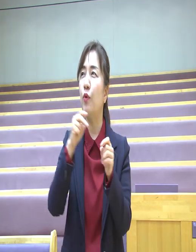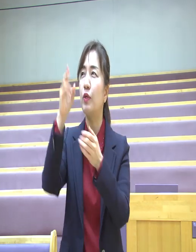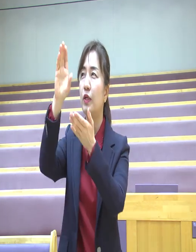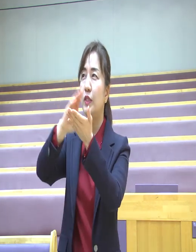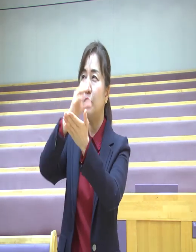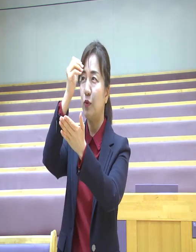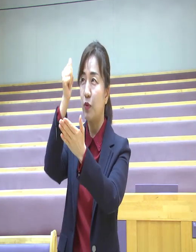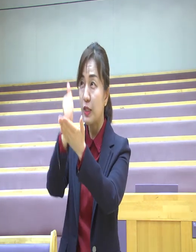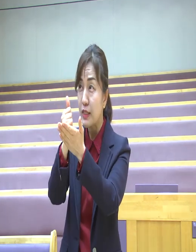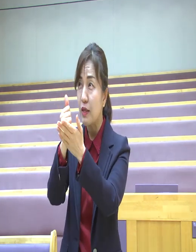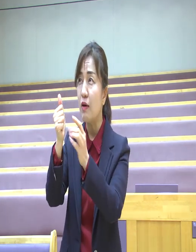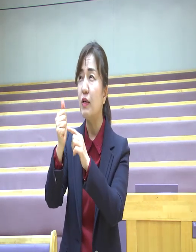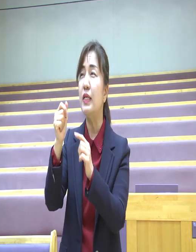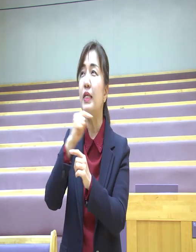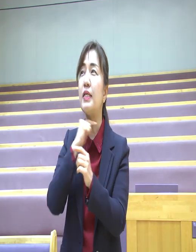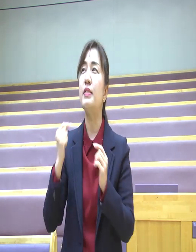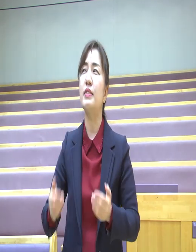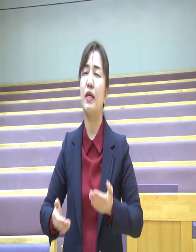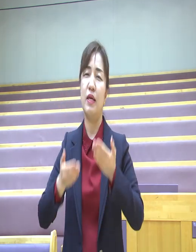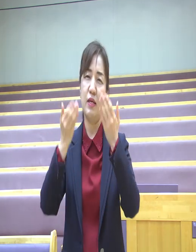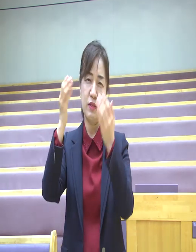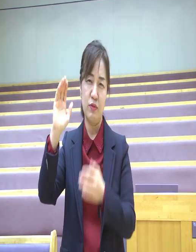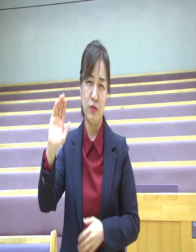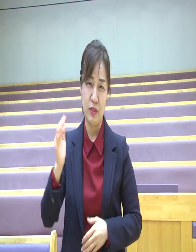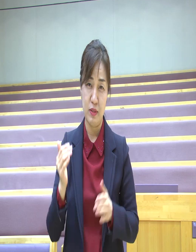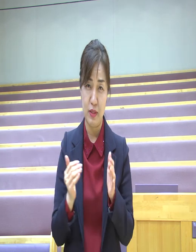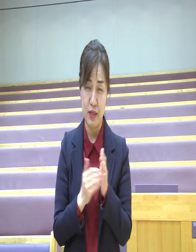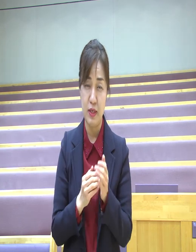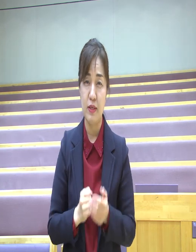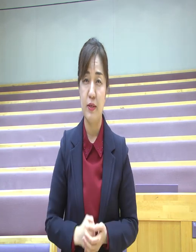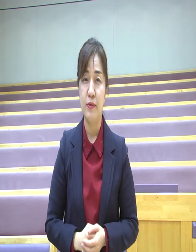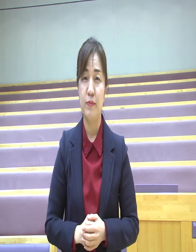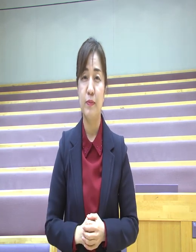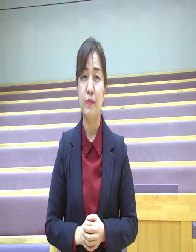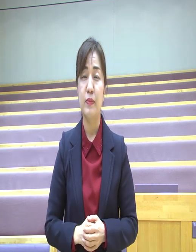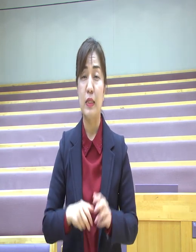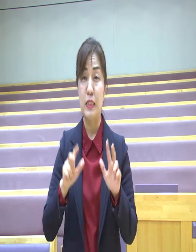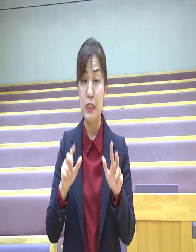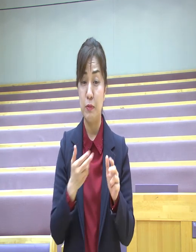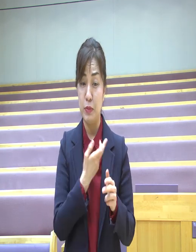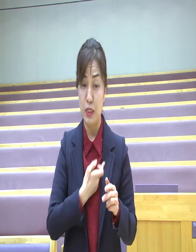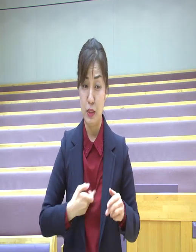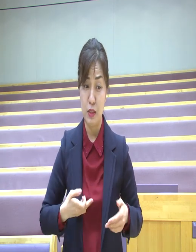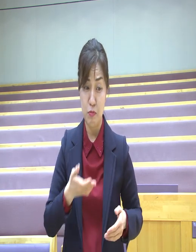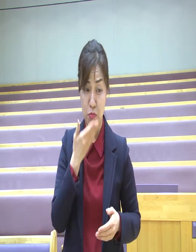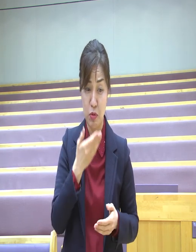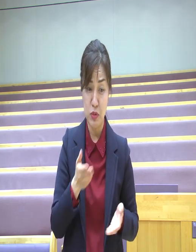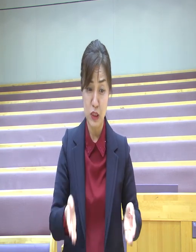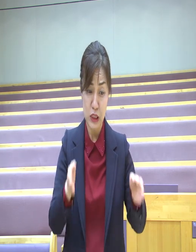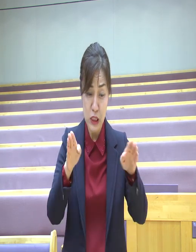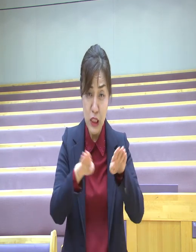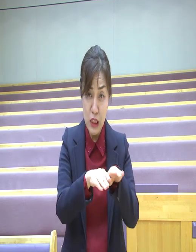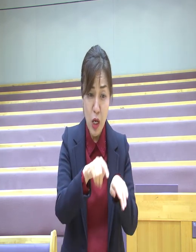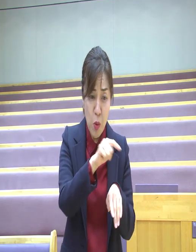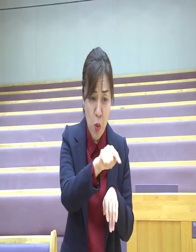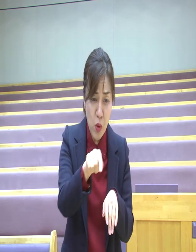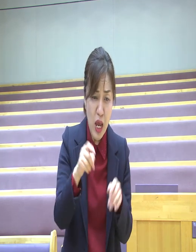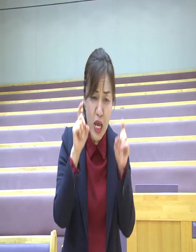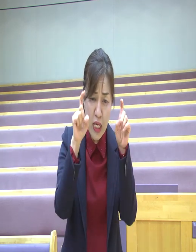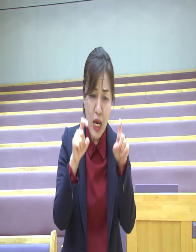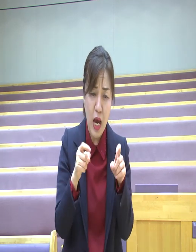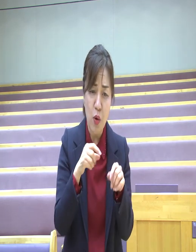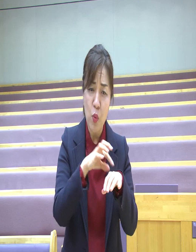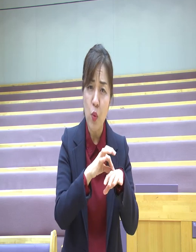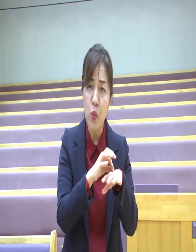유월절 양 곧 그리스도께서 희생되셨느니라. 지금 제자들이 먹고 있는 식탁에는